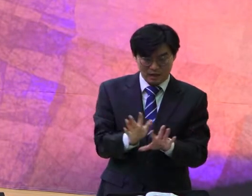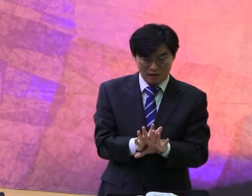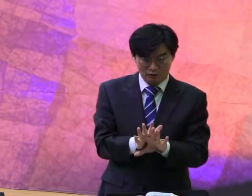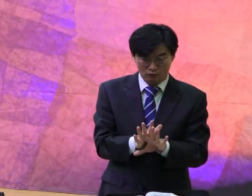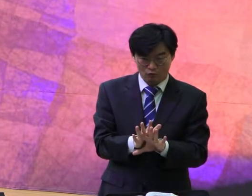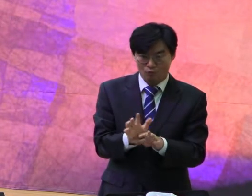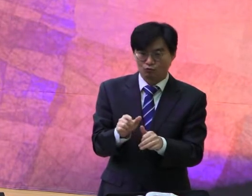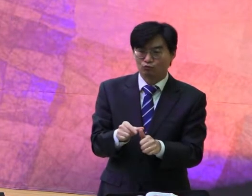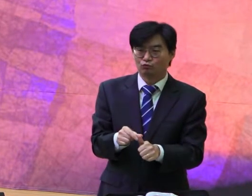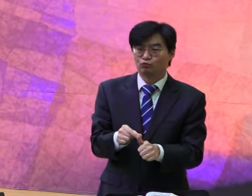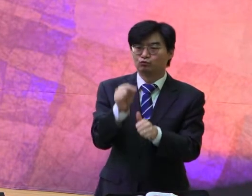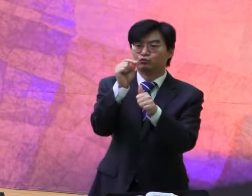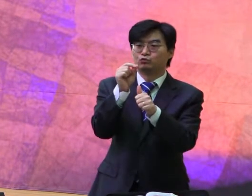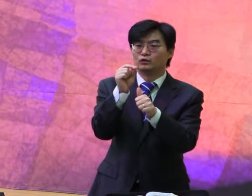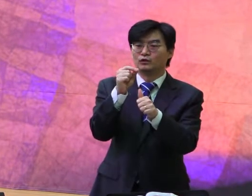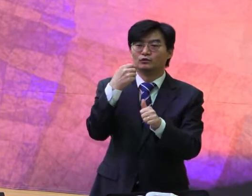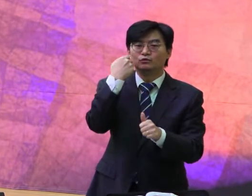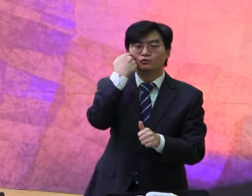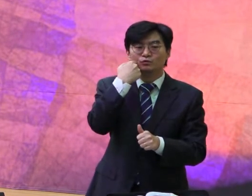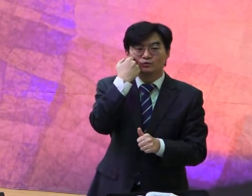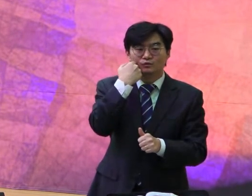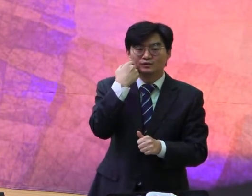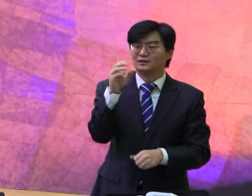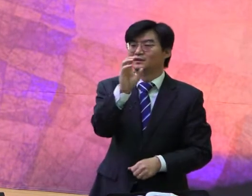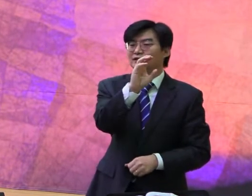십자가였습니다. 이것이 복음이죠.